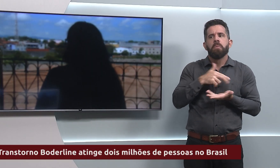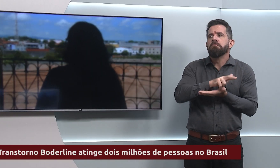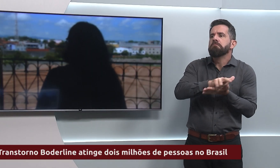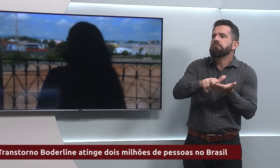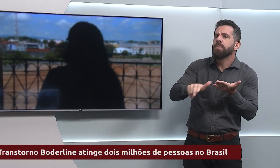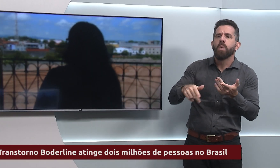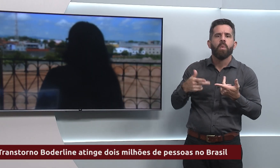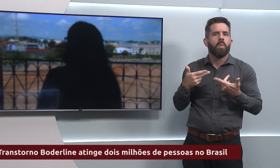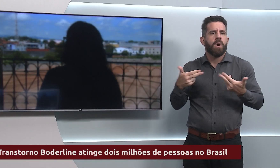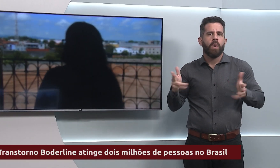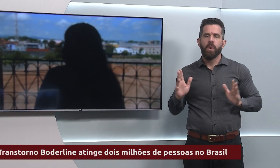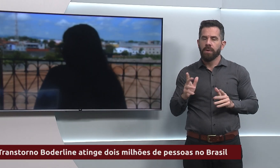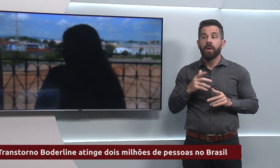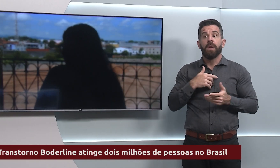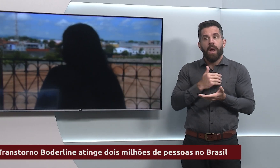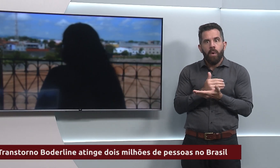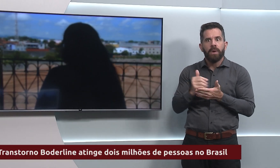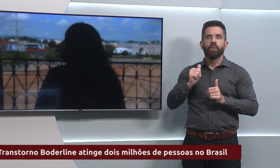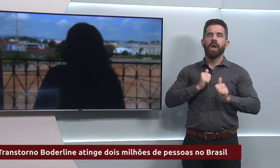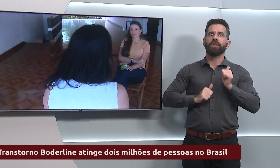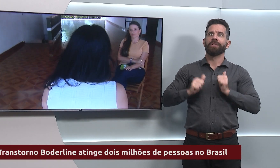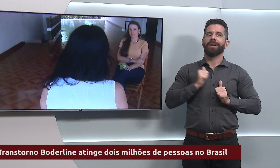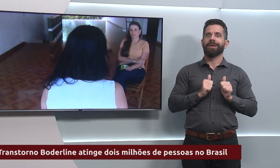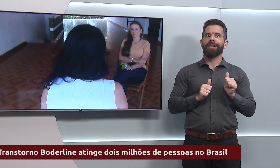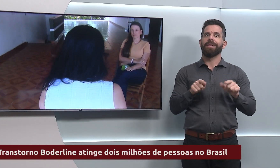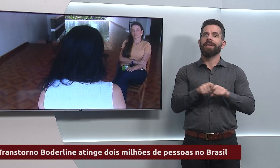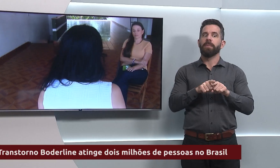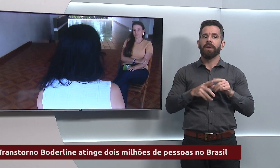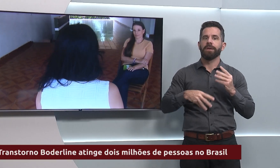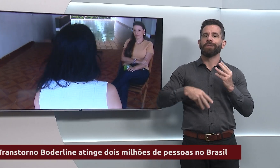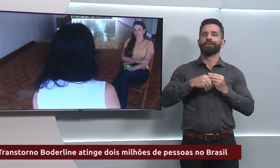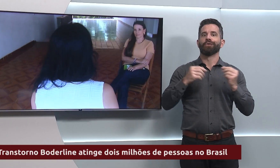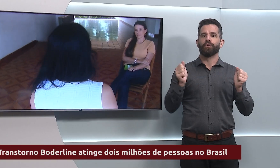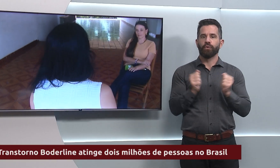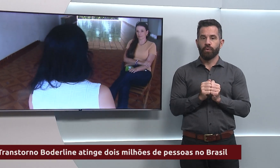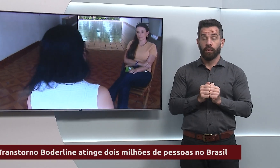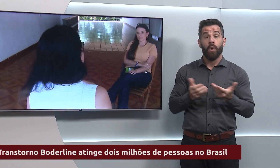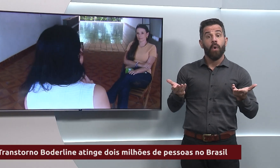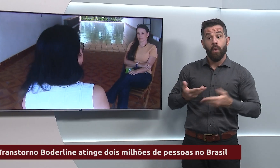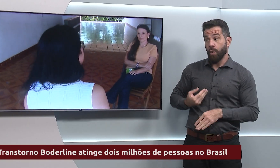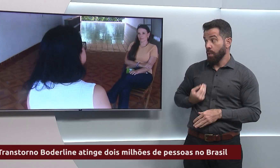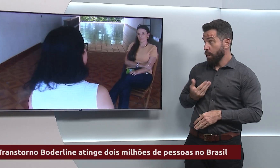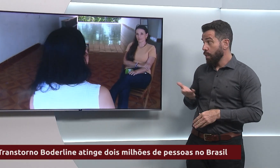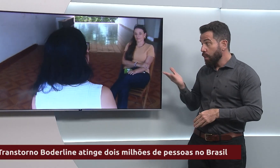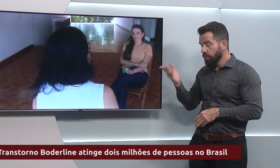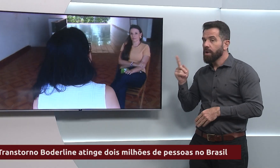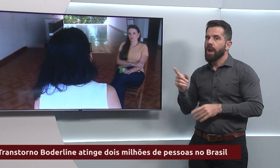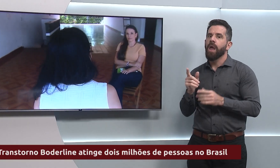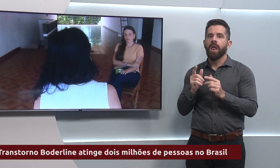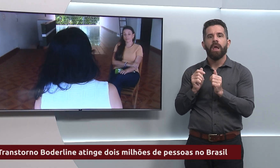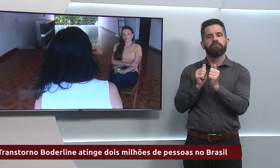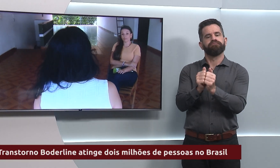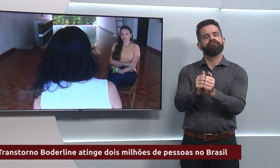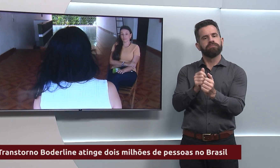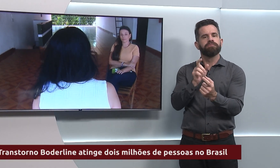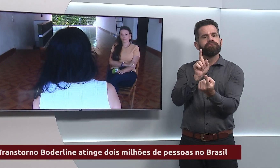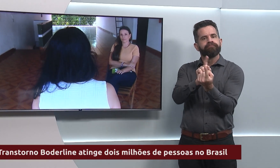já era um gatilho para a ansiedade também. Mas hoje, com acompanhamento adequado, a interação dela com as pessoas é bem diferente.